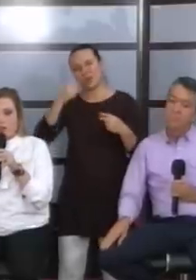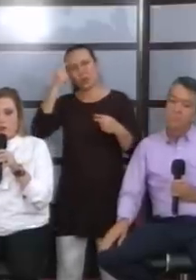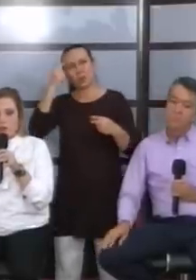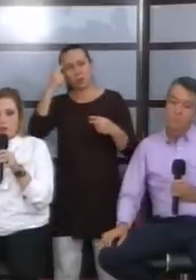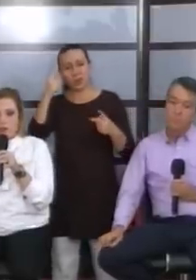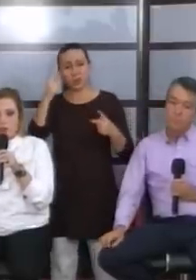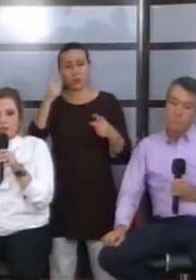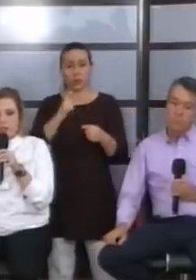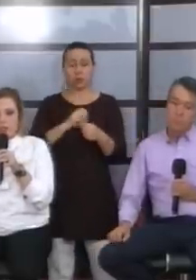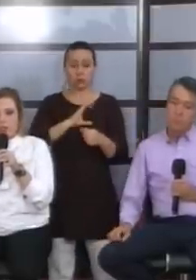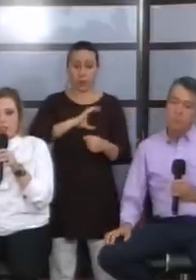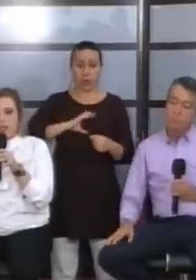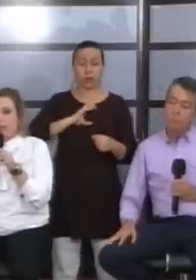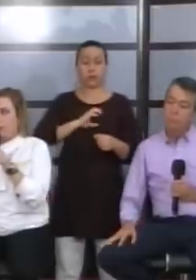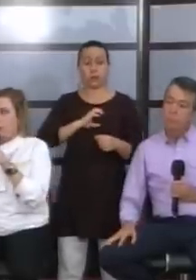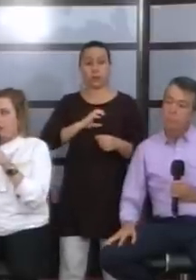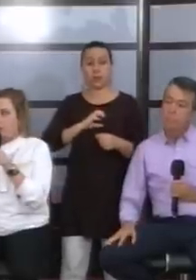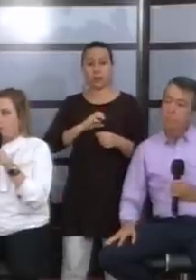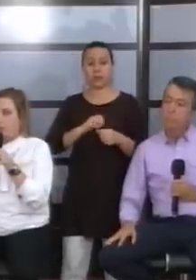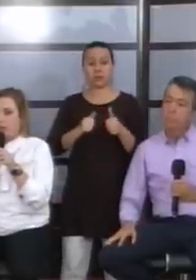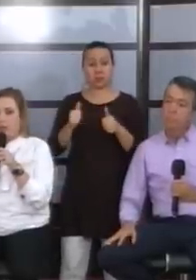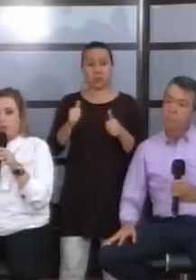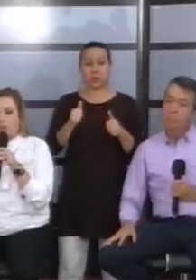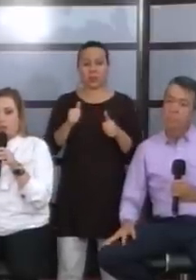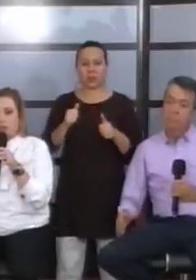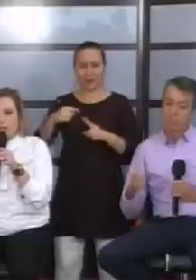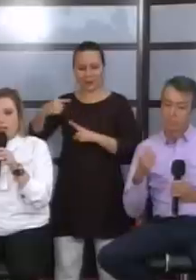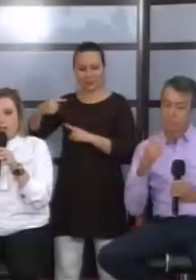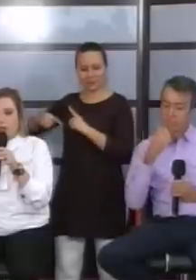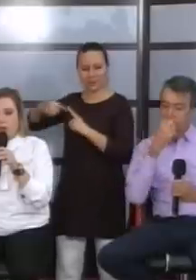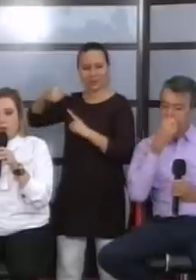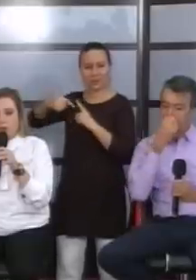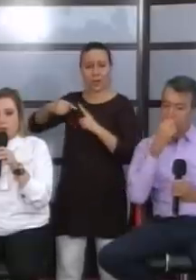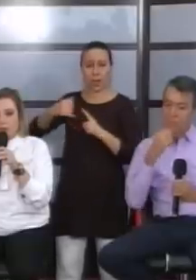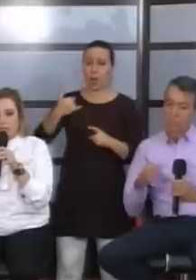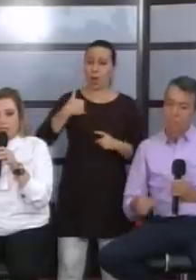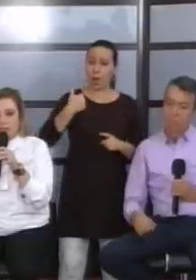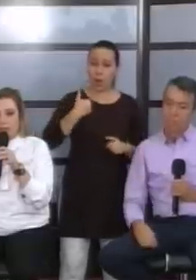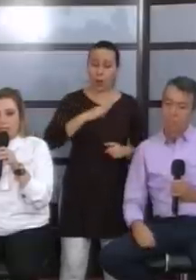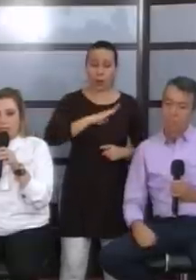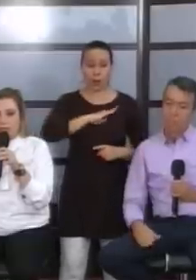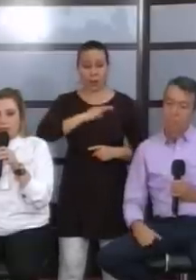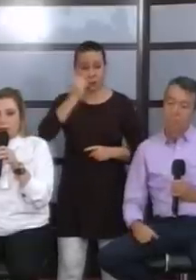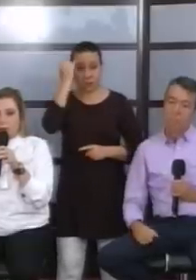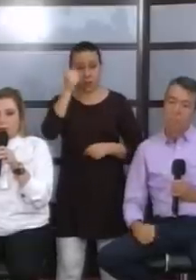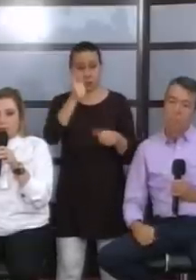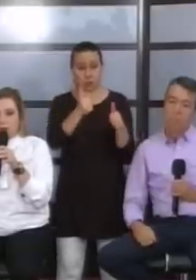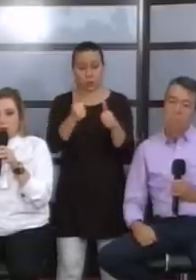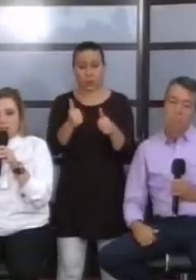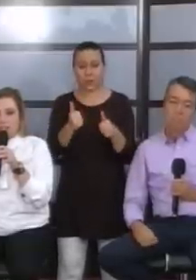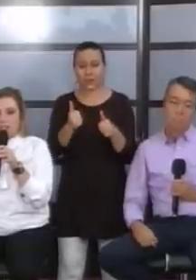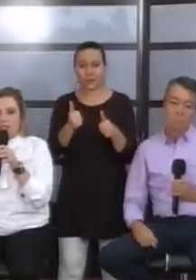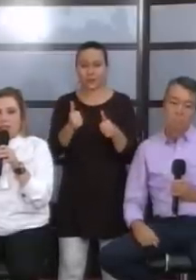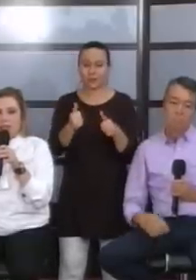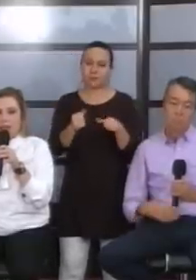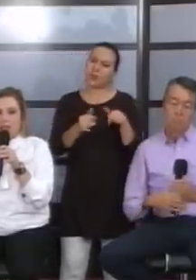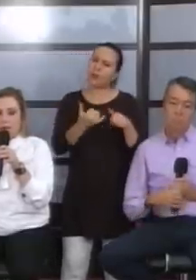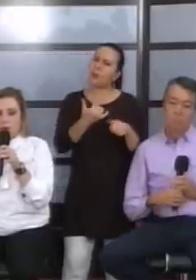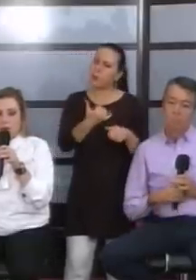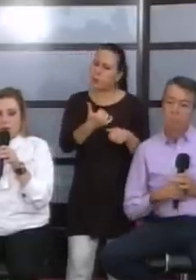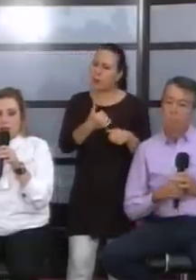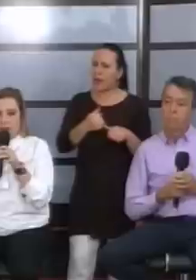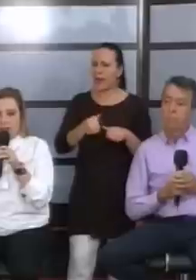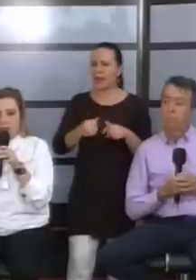unos atributos y uno de ellos es el relevo generacional. Es un alcalde joven, con buenas ideas, pero existen en la